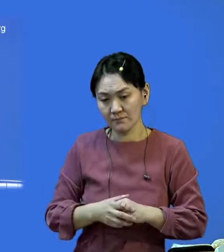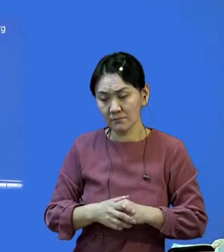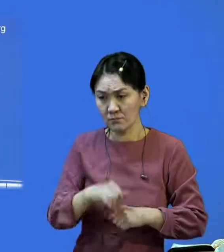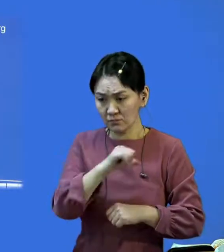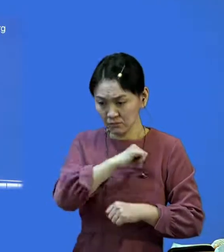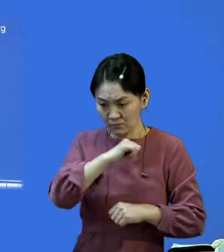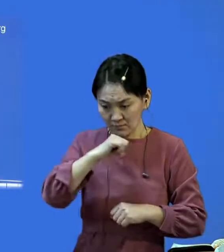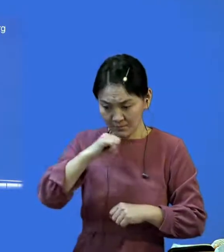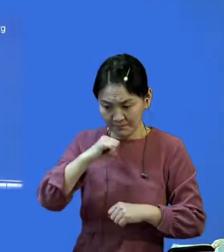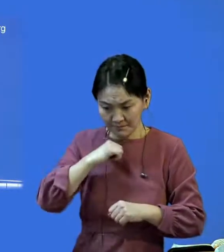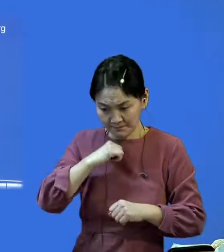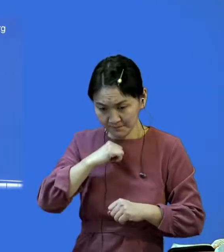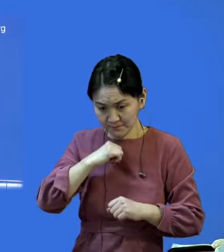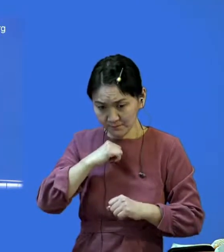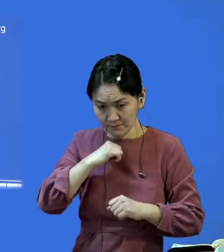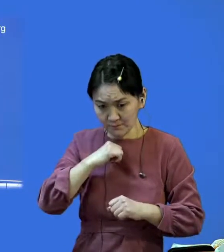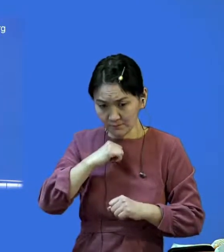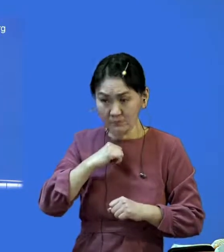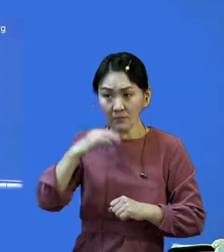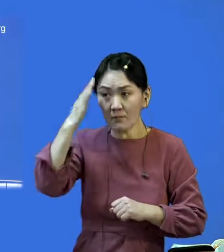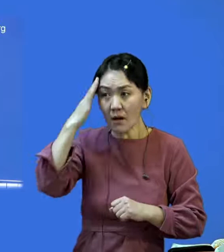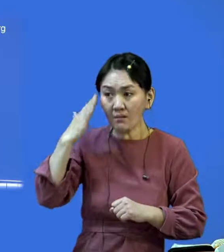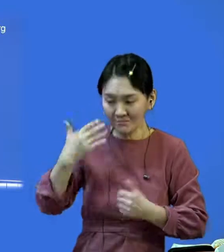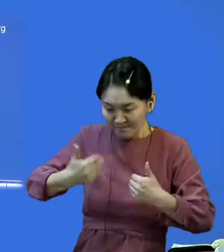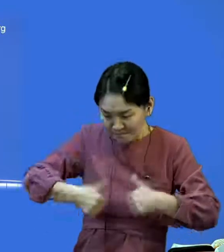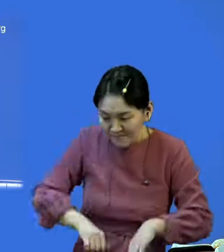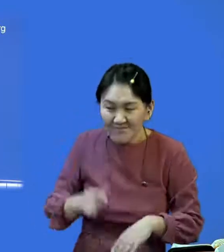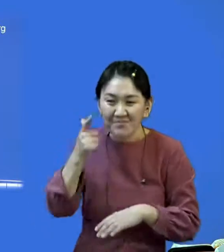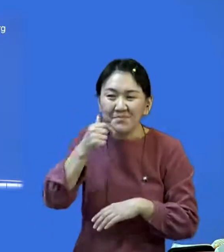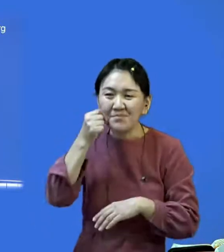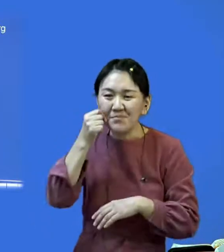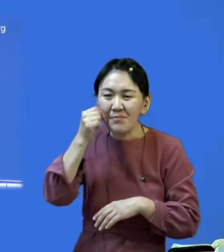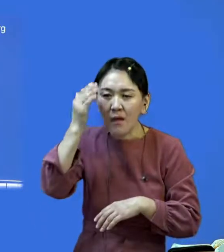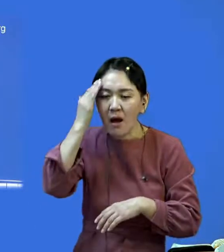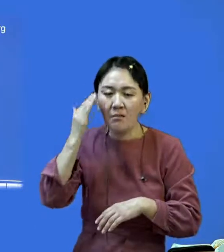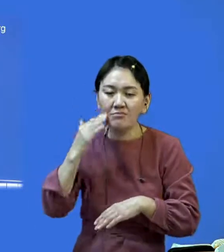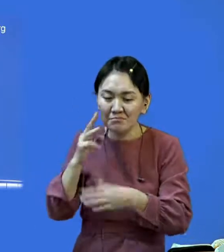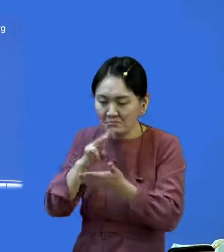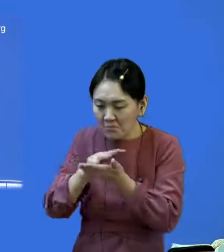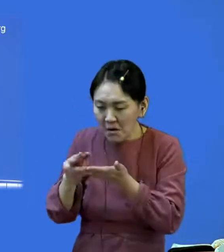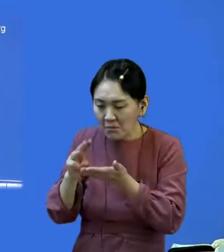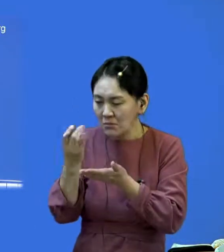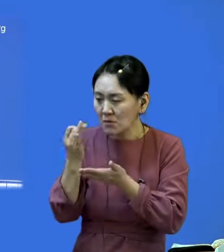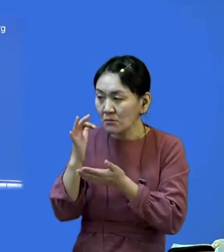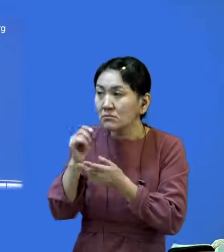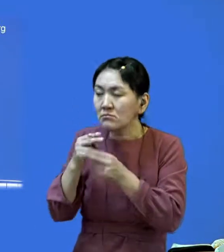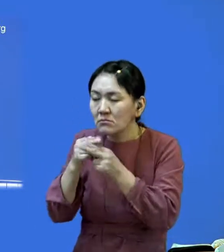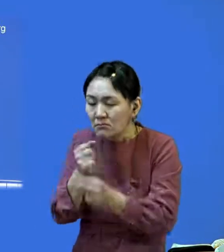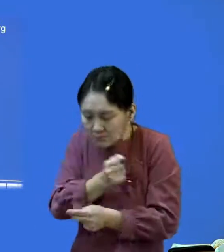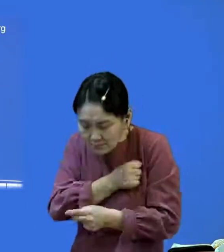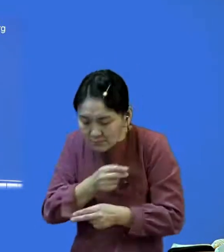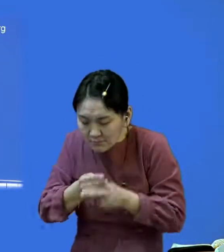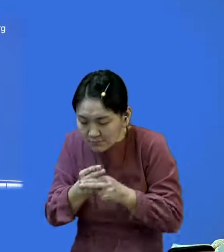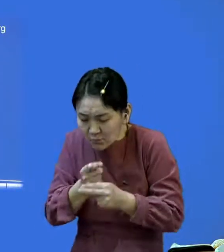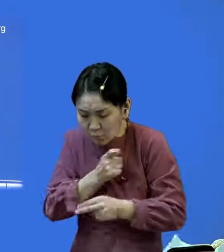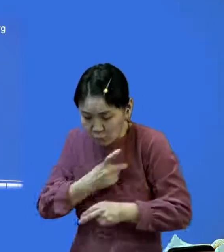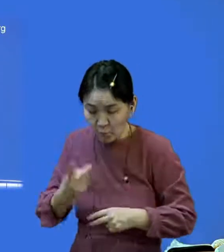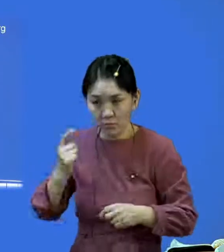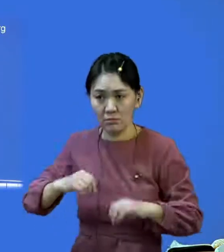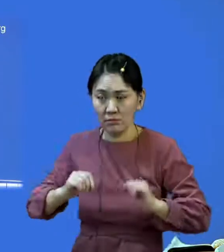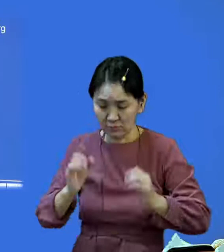өрийг нь төрүүлсэн эцэг их махбодийн эцэг ихтэй үйлчилж хүү нь болж амьдэрсэн. За